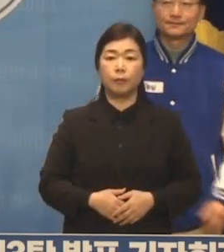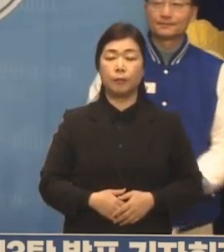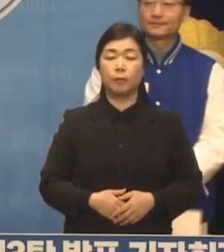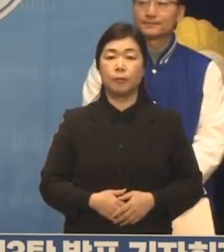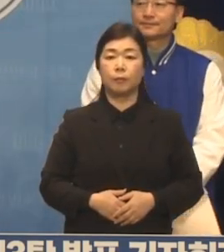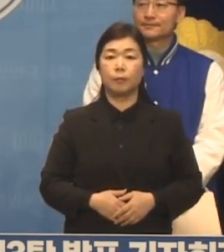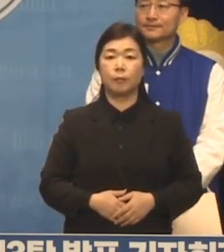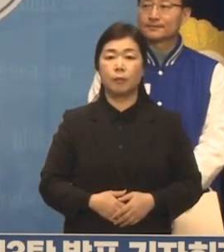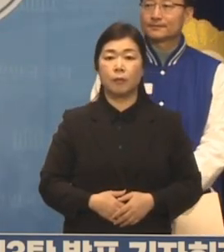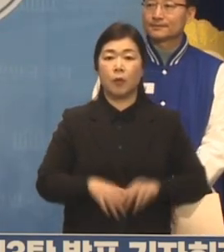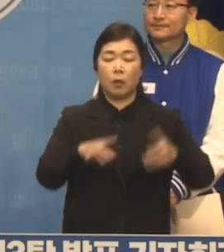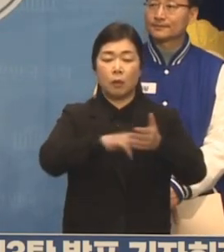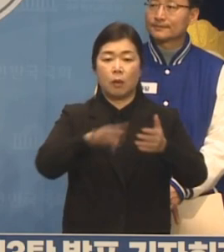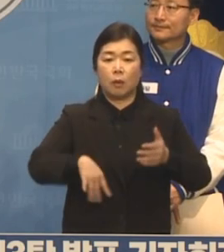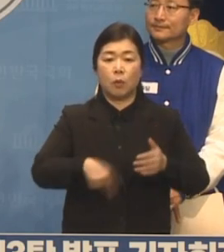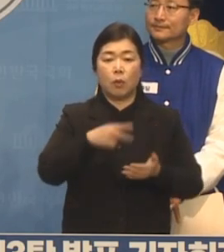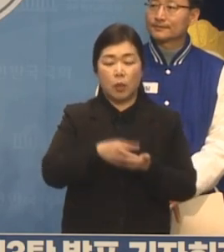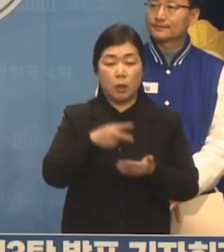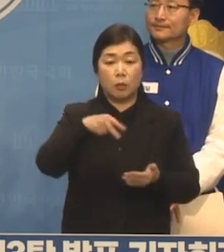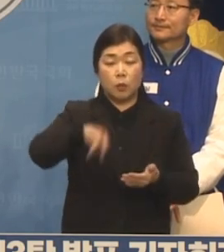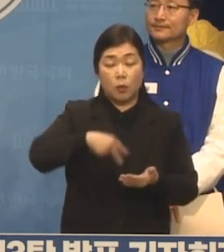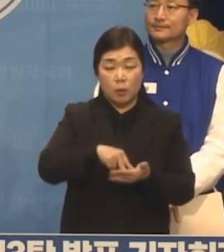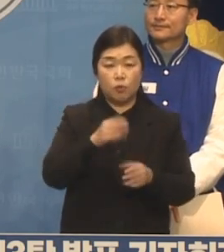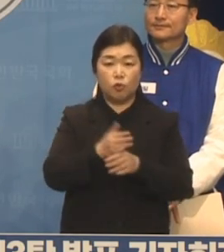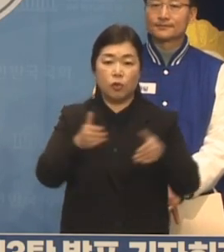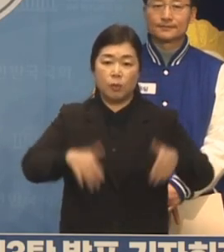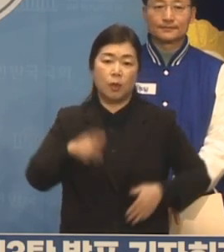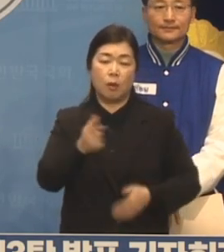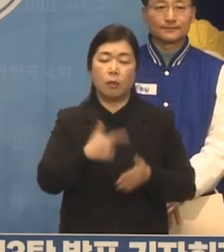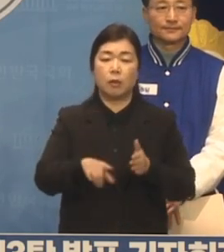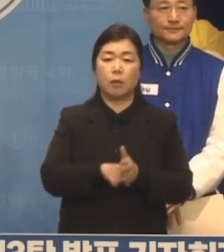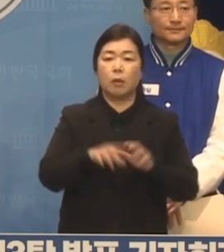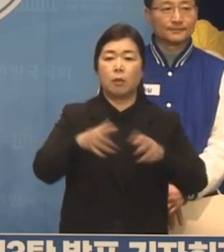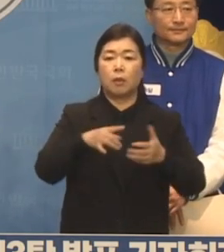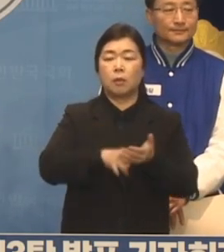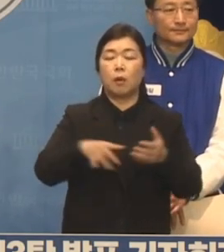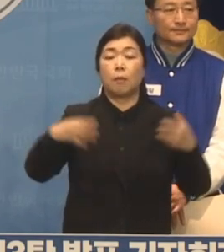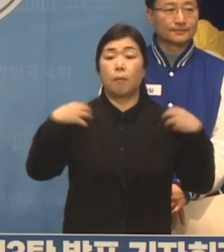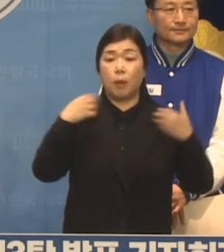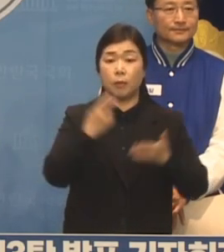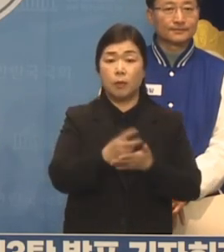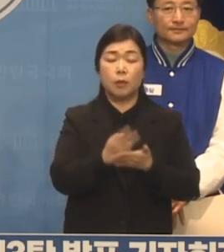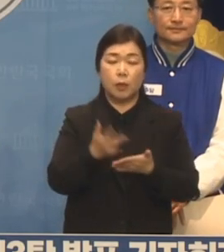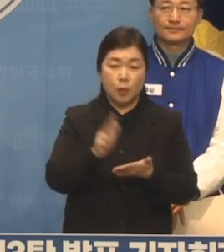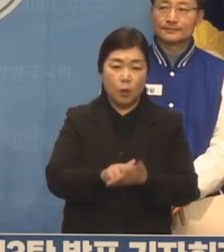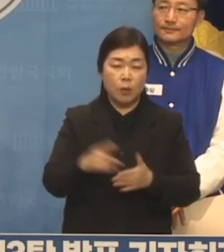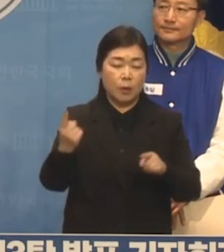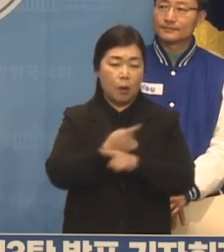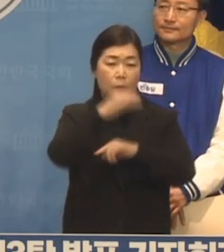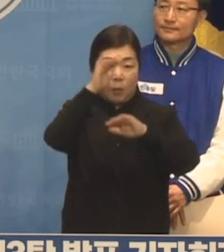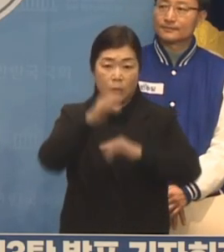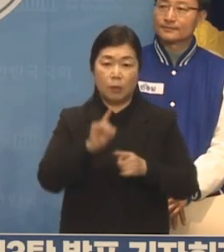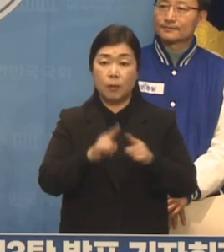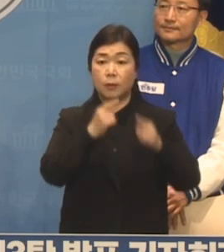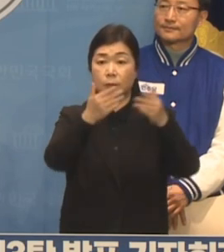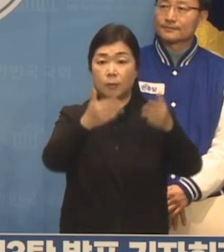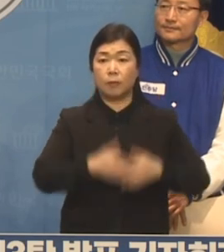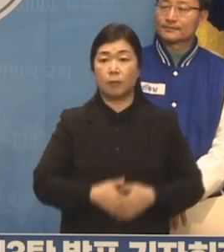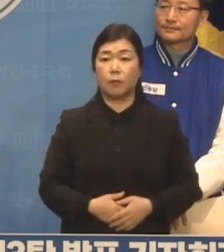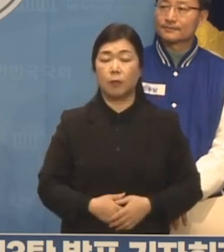예, 국세청의 독립성, 중립성 강화를 위한 국세청법 제정, 국세청 개혁 방안에 대해서 말씀 주셨습니다.